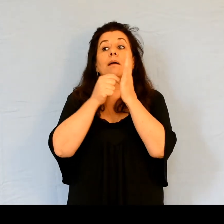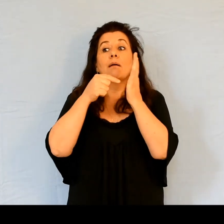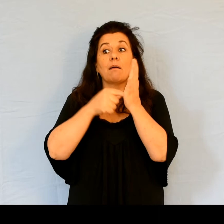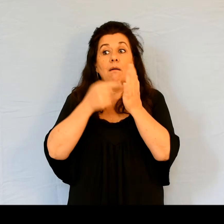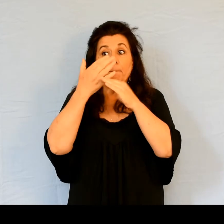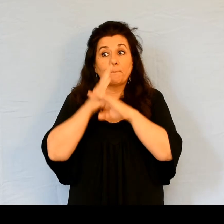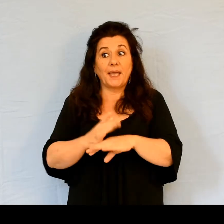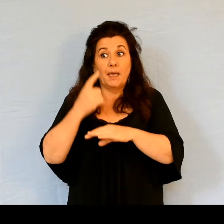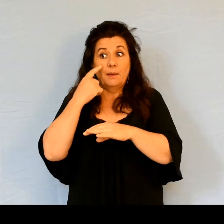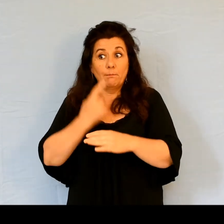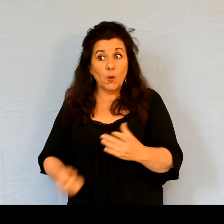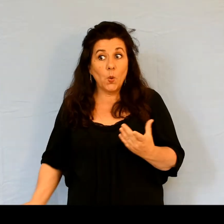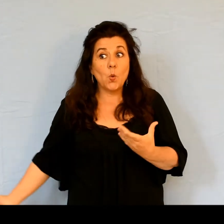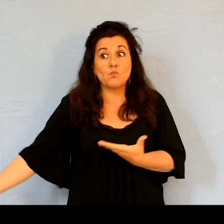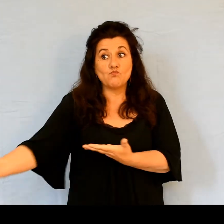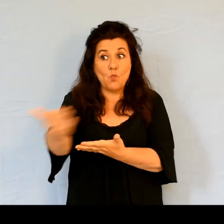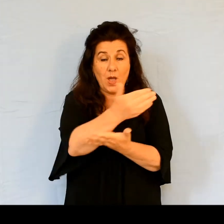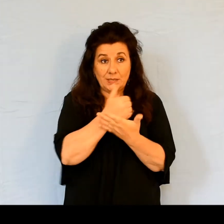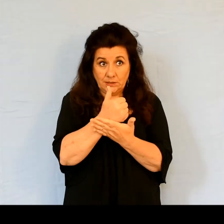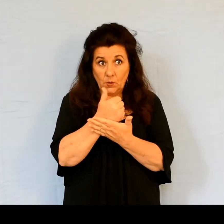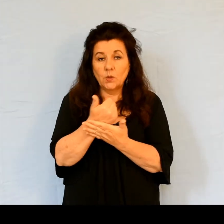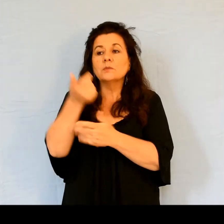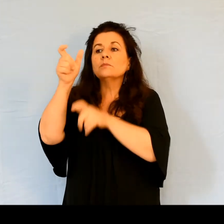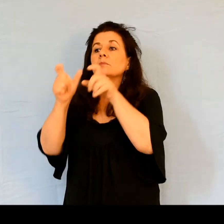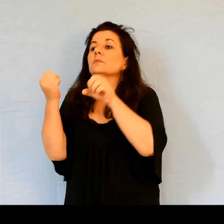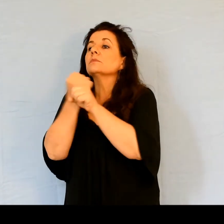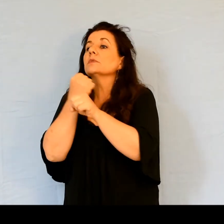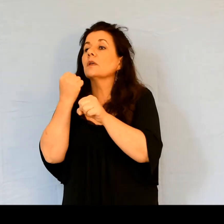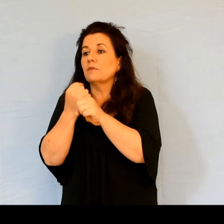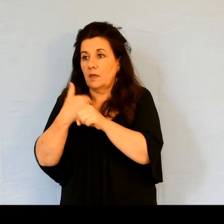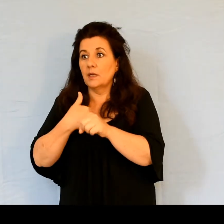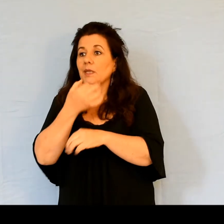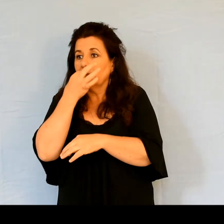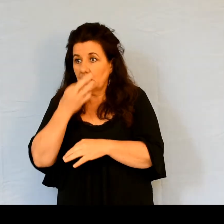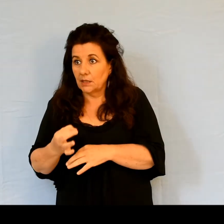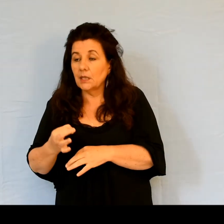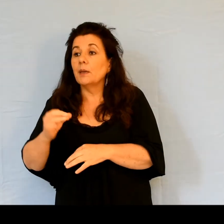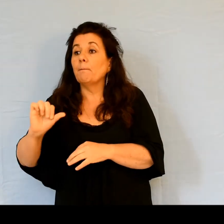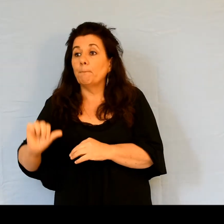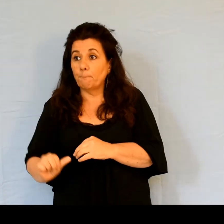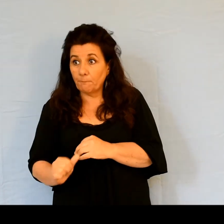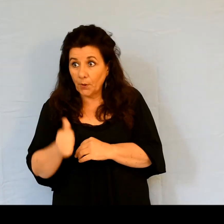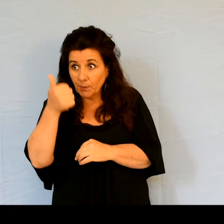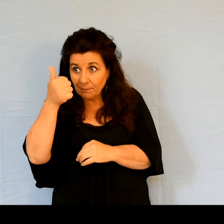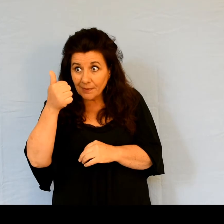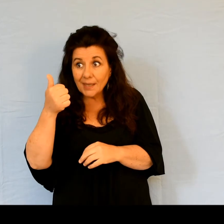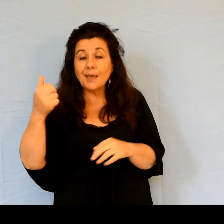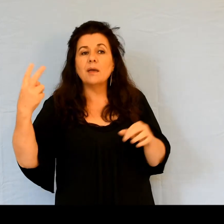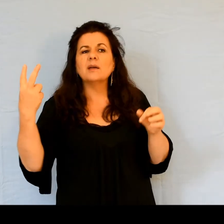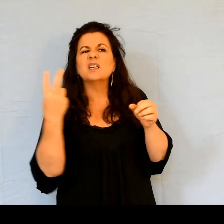je dirai aux moissonneurs, enlevez d'abord l'ivraie, liez la